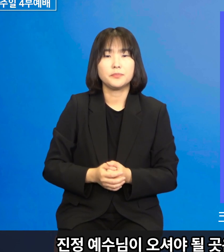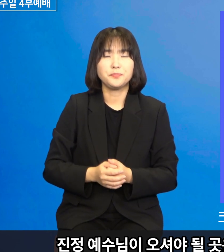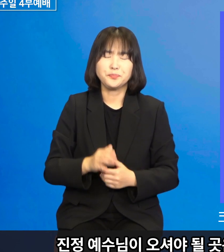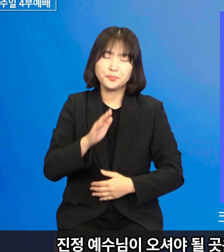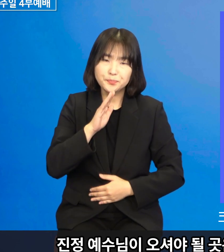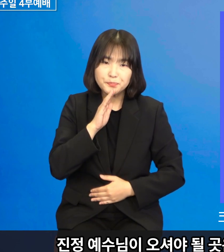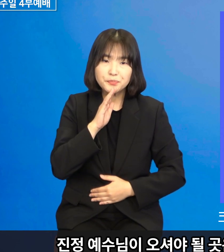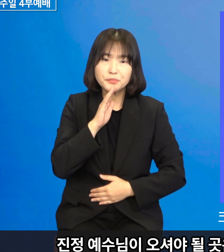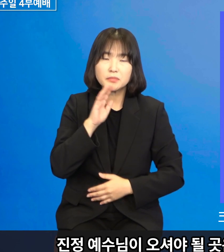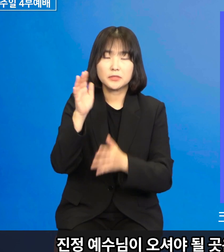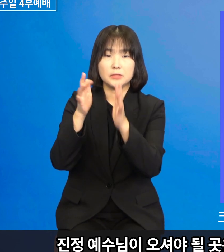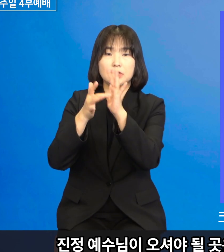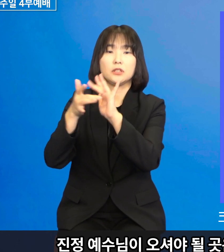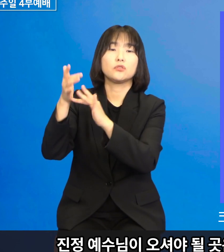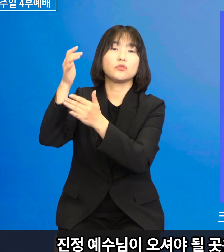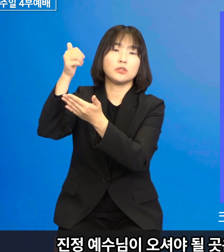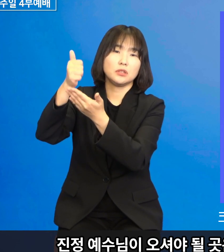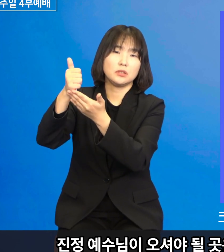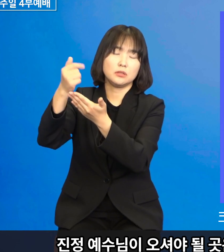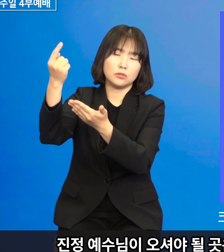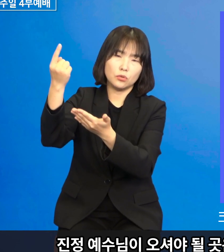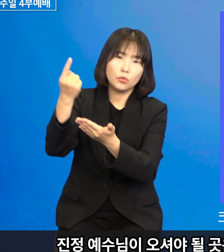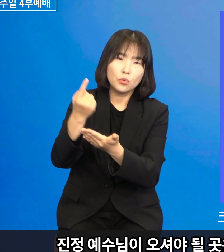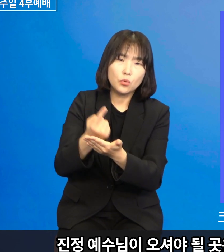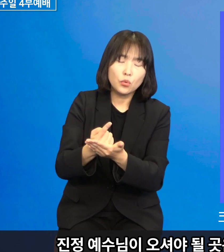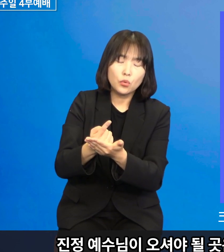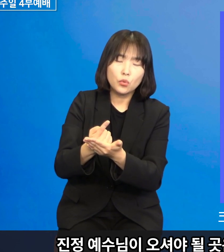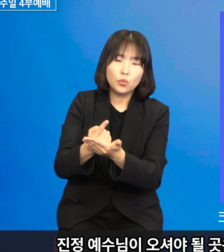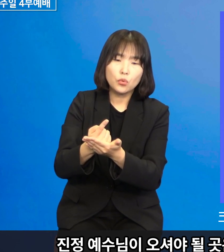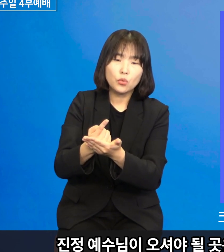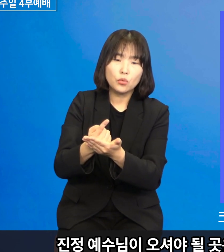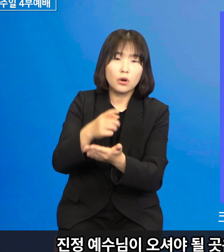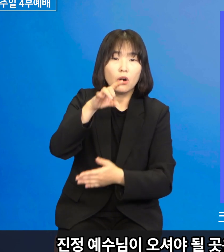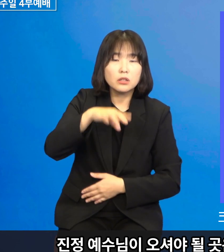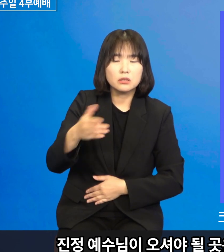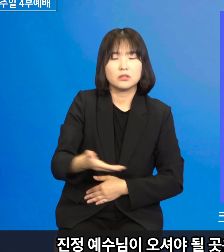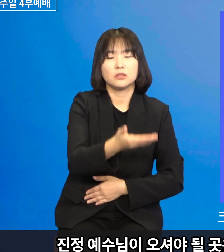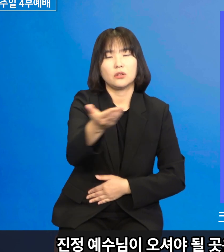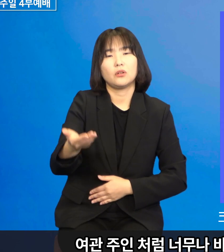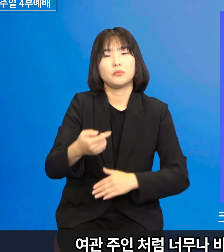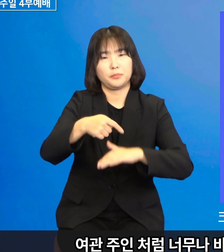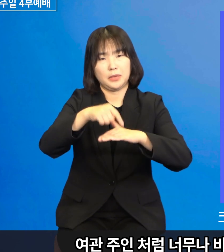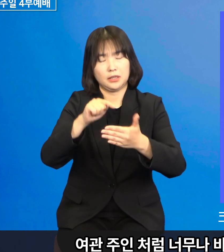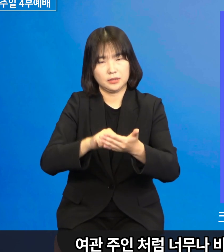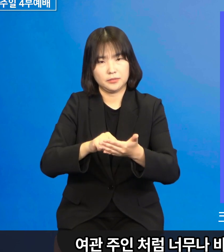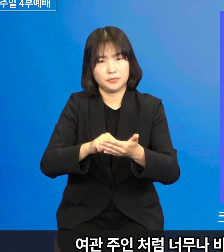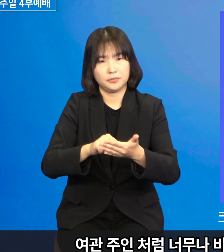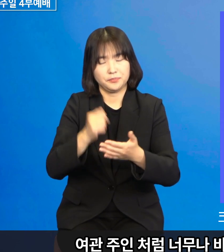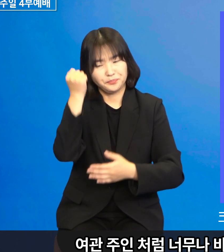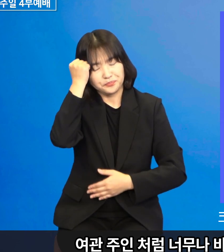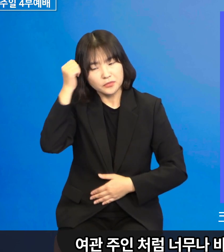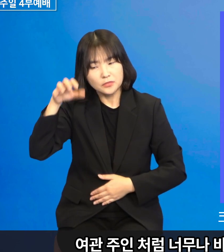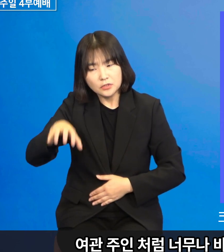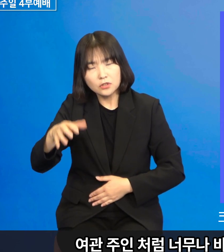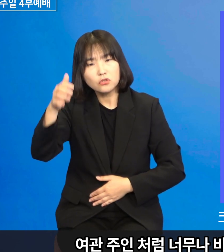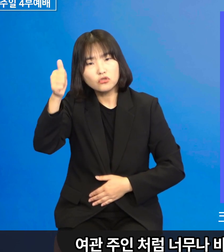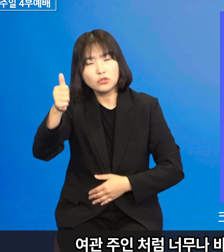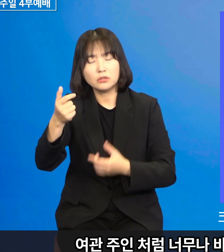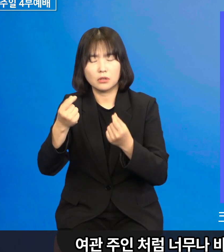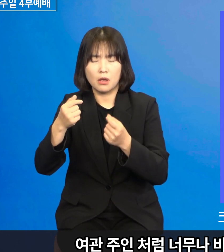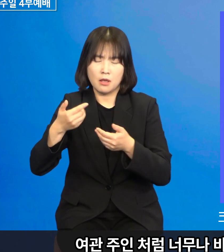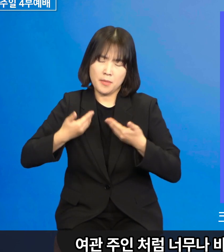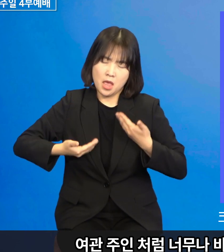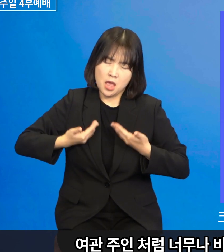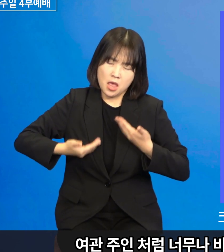진정 예수님이 오셔야 될 것은 바로 여러분들의 마음입니다. 여관 주인처럼 너무나 바쁜 일상